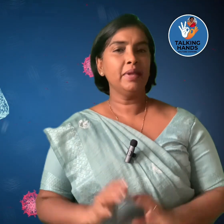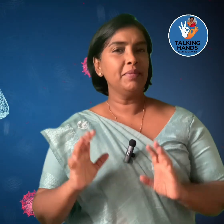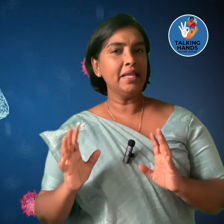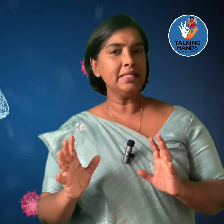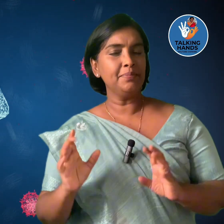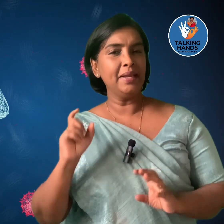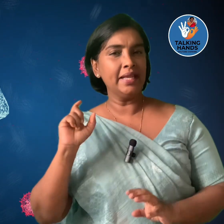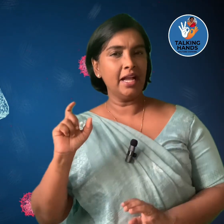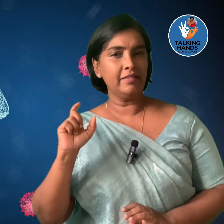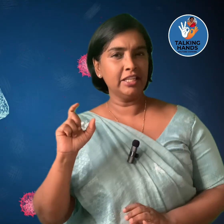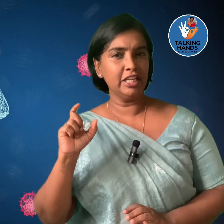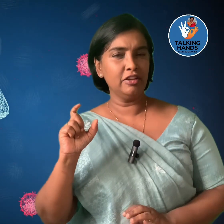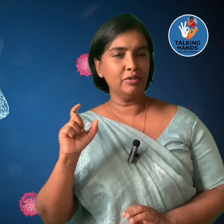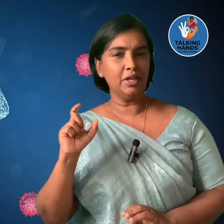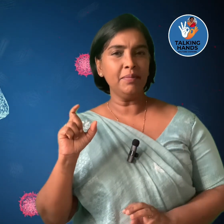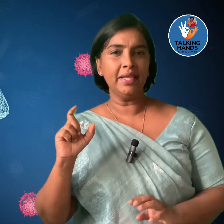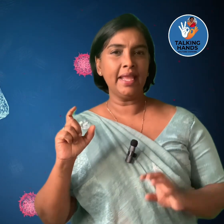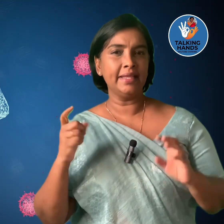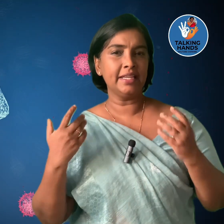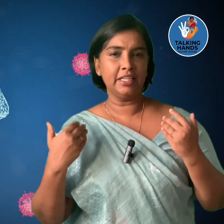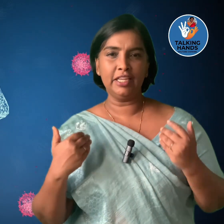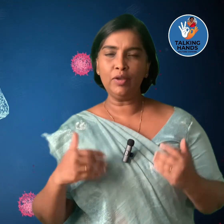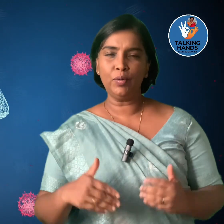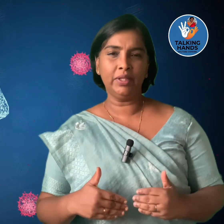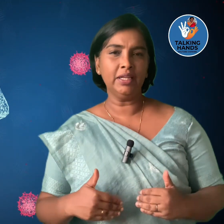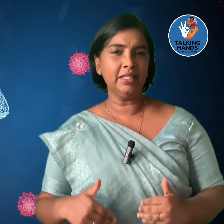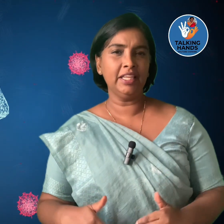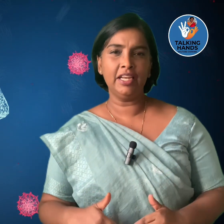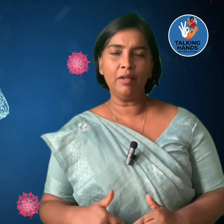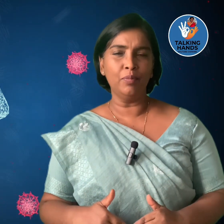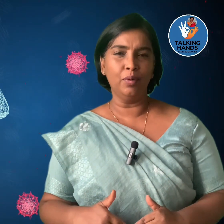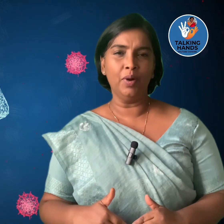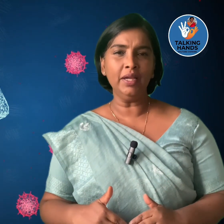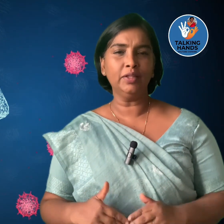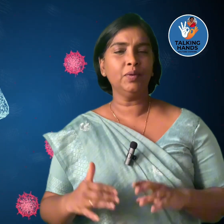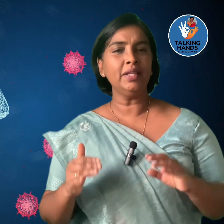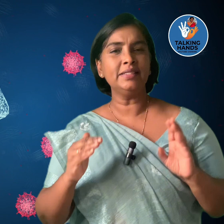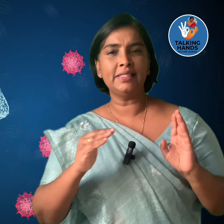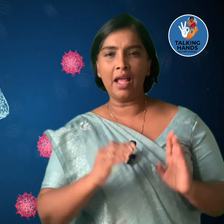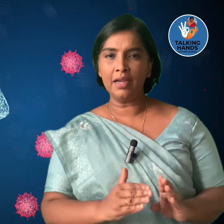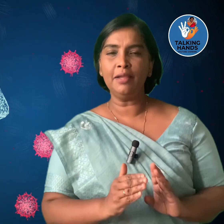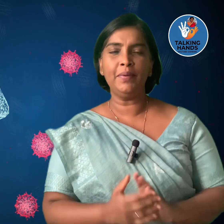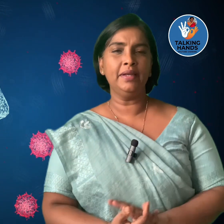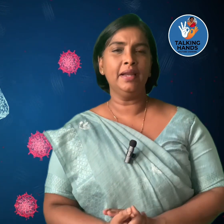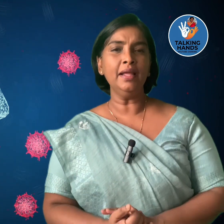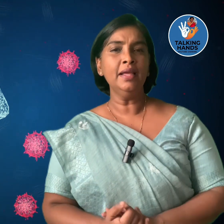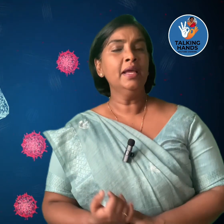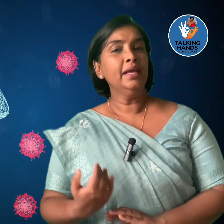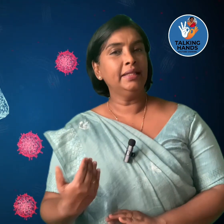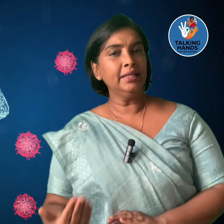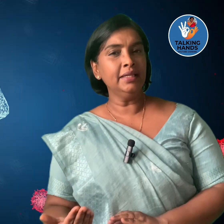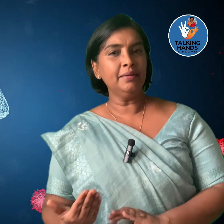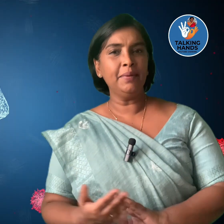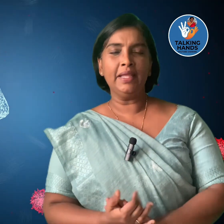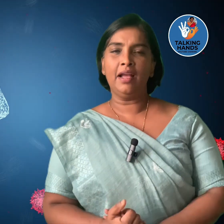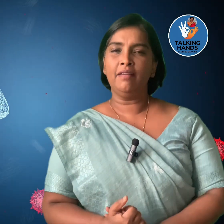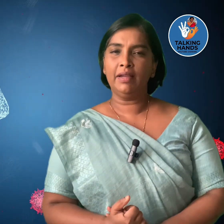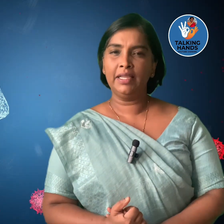මේ පිළිකාව කියනකොට මේකෙන් ශරීරයේ කොතනක තියෙන්නත් පුළුවන්. එතකොට ඒ ස්ථානය පෙන්නලා එතන පිළිකාවක් කියලා